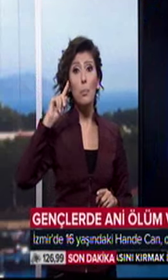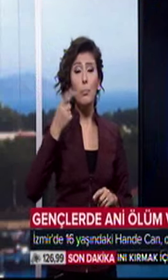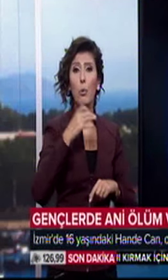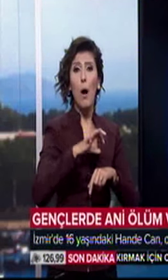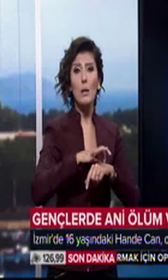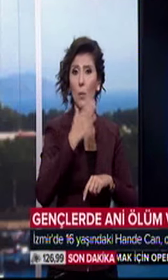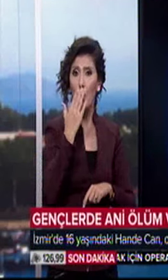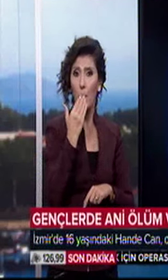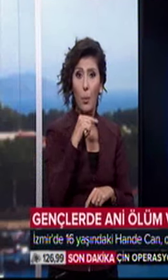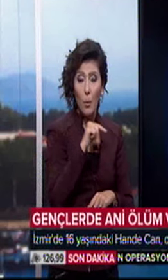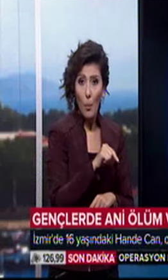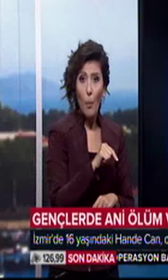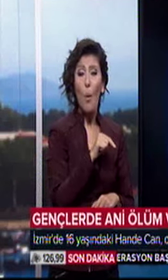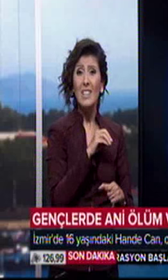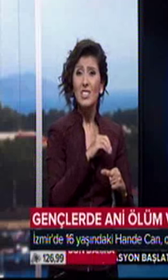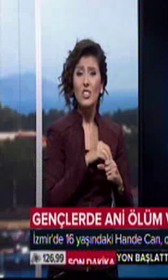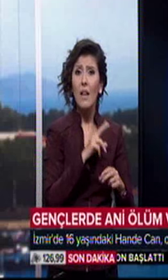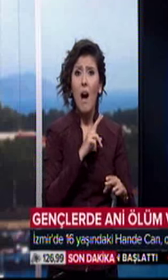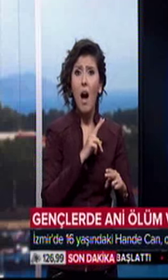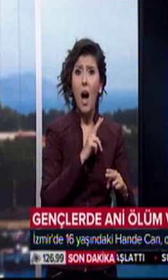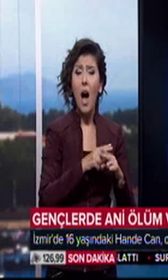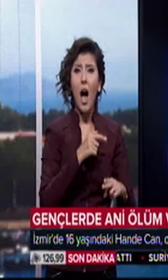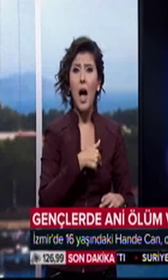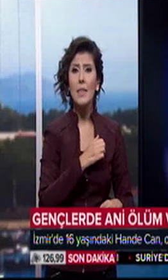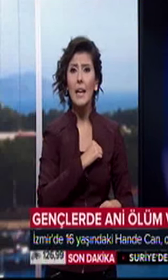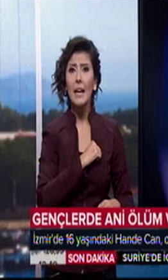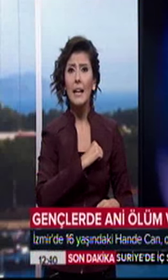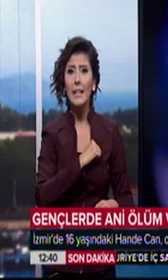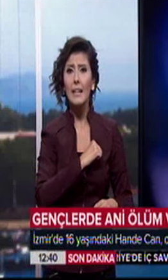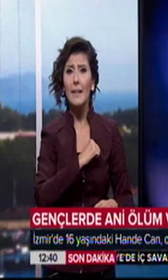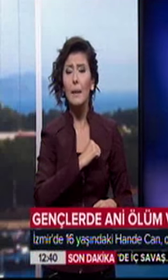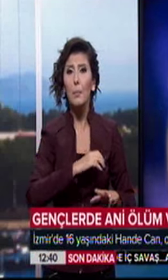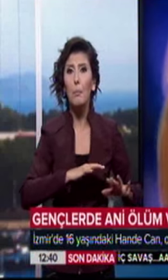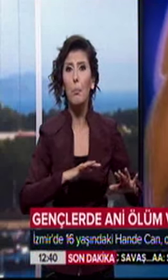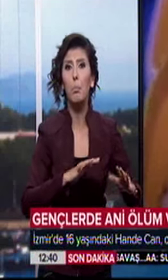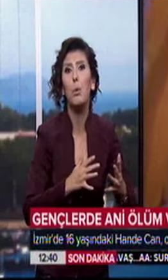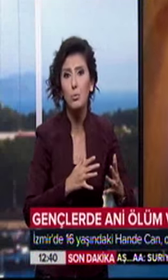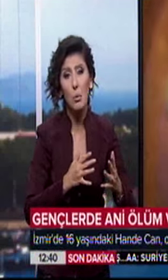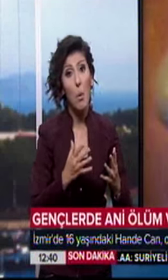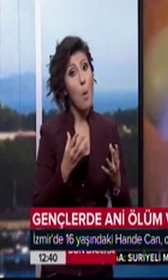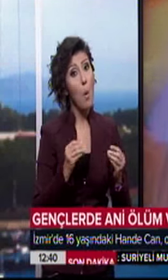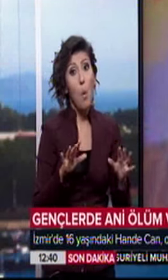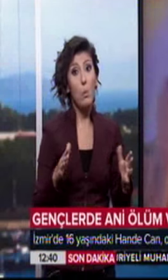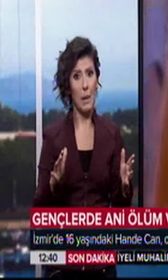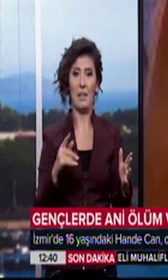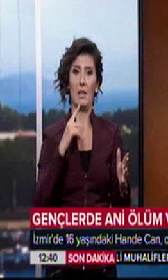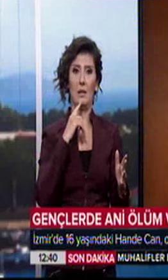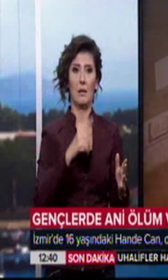hastalıklar olmadığı için o sırada oluşan bir ani ritim bozukluğundan da